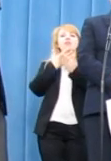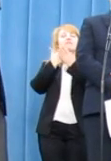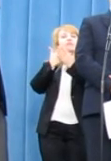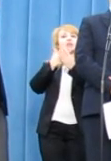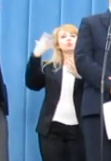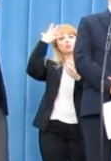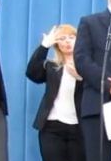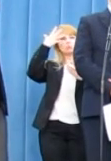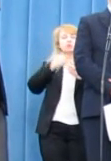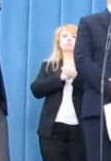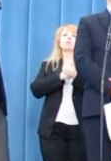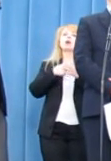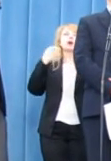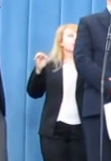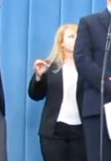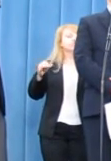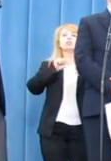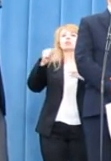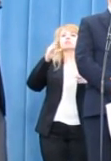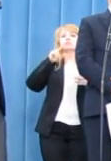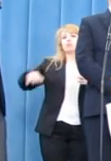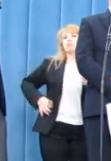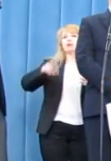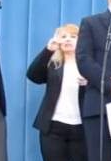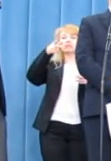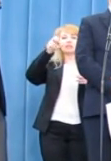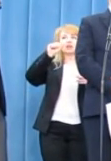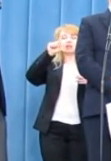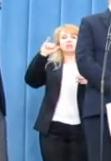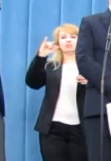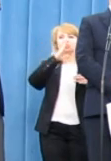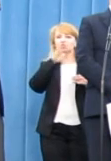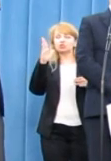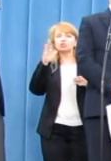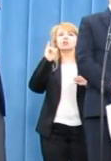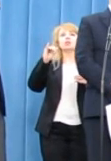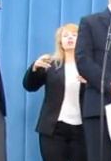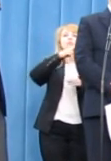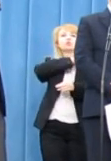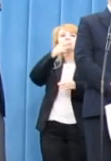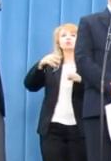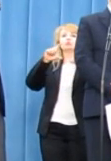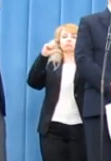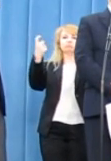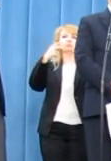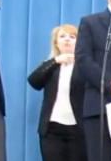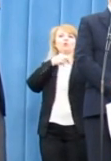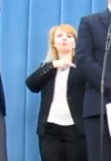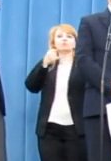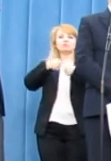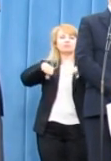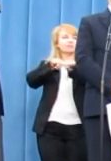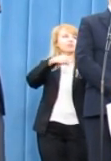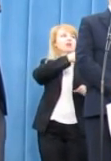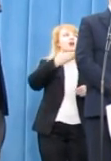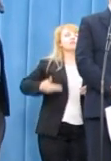Dlatego dzisiaj na konferencji Ryszard Kalisz, przewodniczący Sejmowej Komisji Sprawiedliwości, Andrzej Dołecki, Wolne